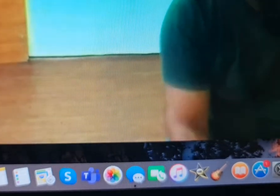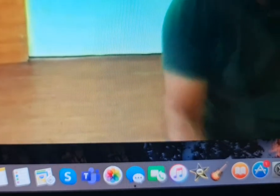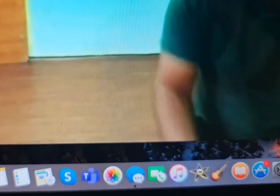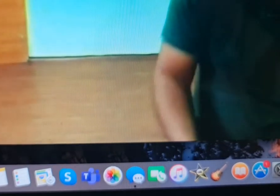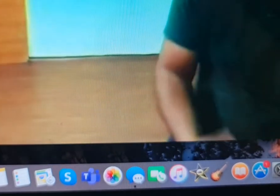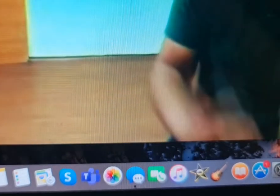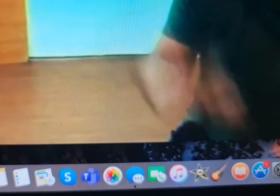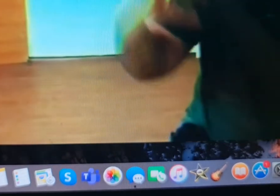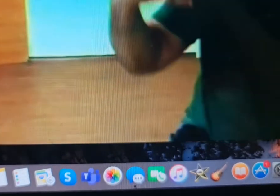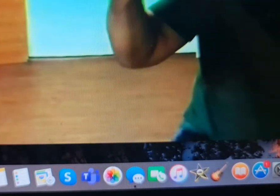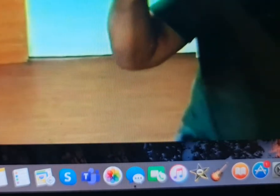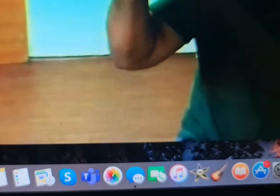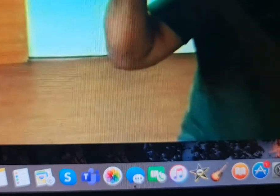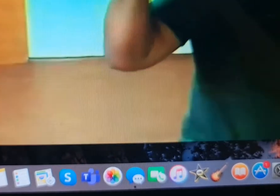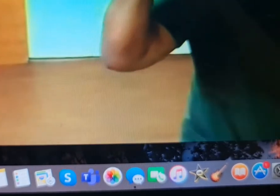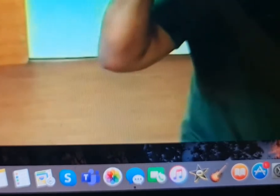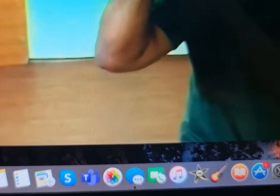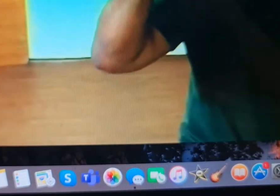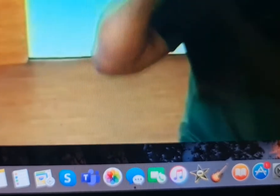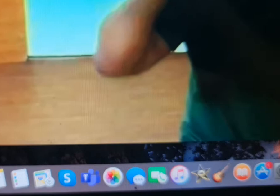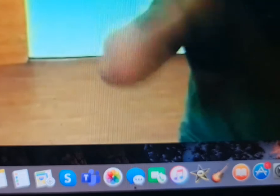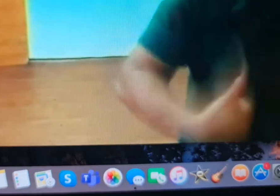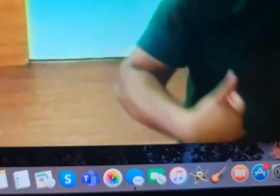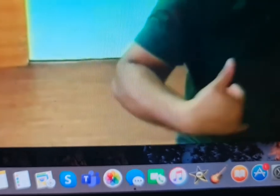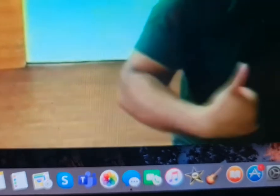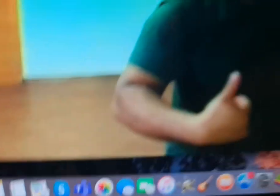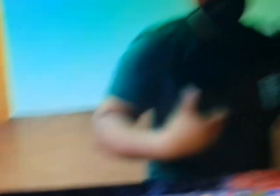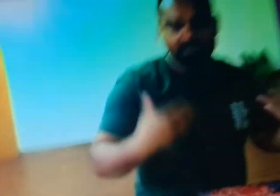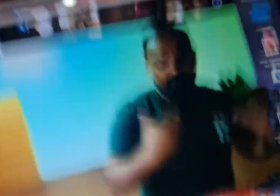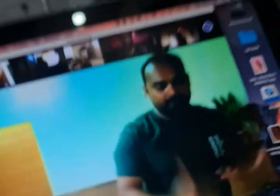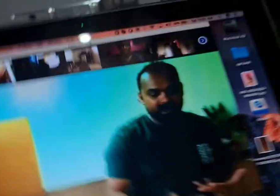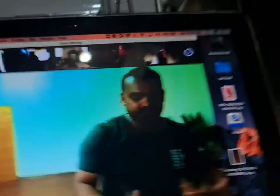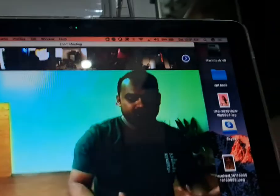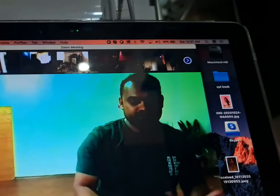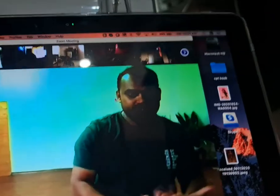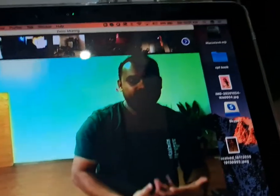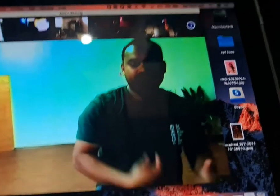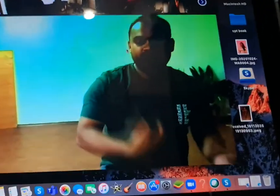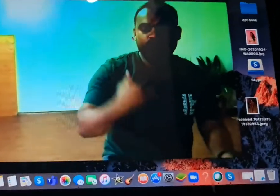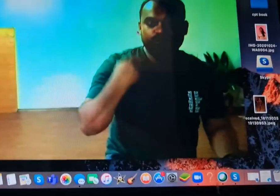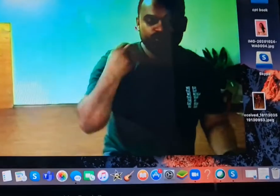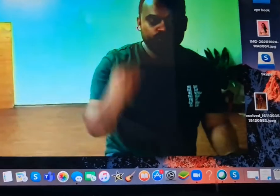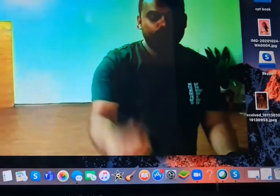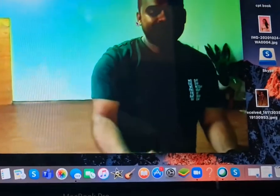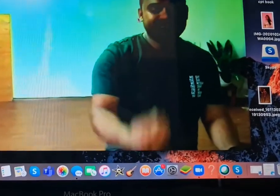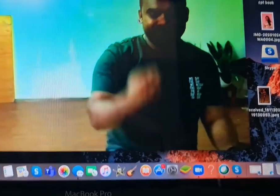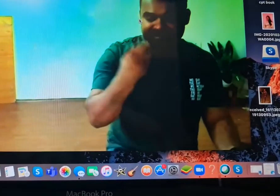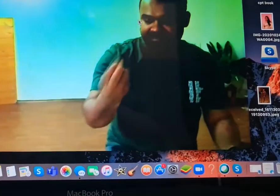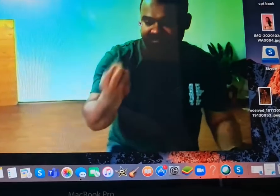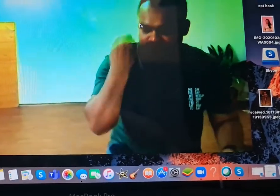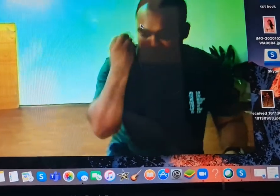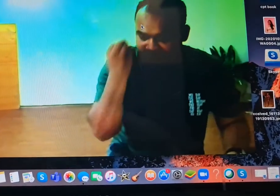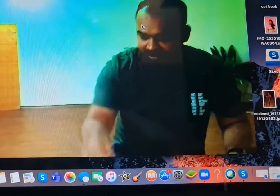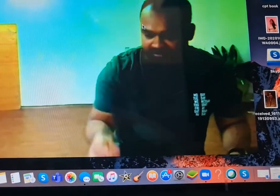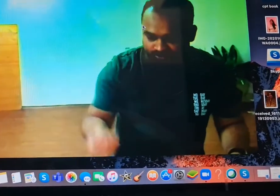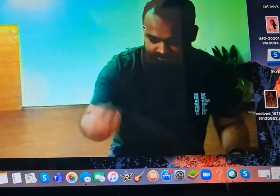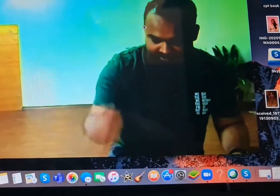कि जो हमारे शारीरिक मांसपेशियां और जॉइंट से रिलेटेड जो बीमारी होती